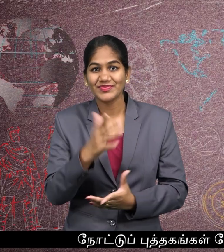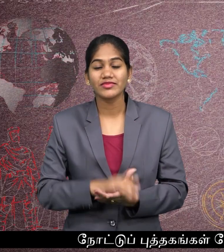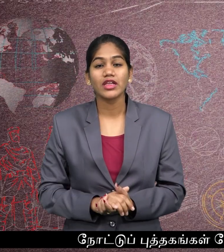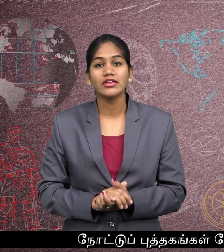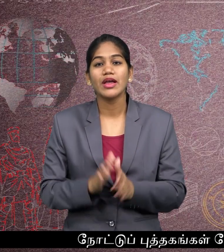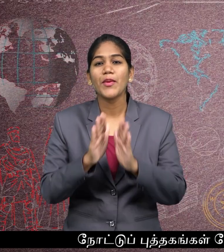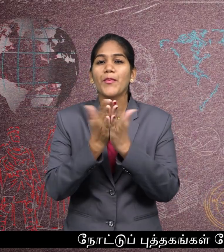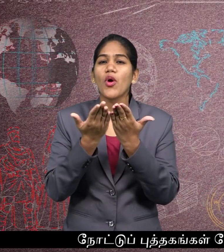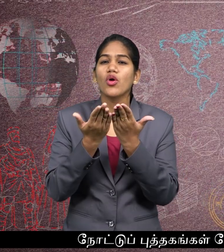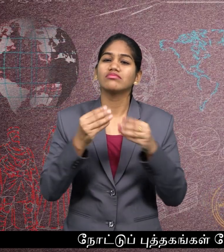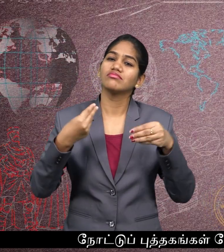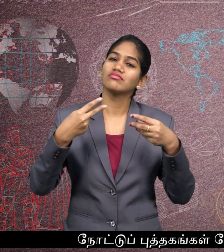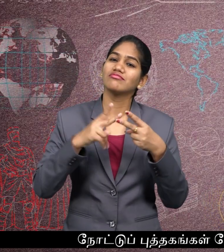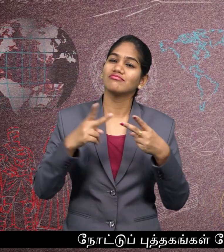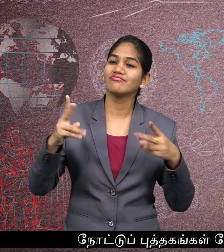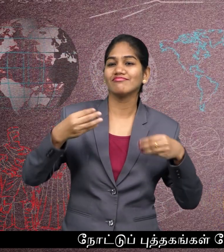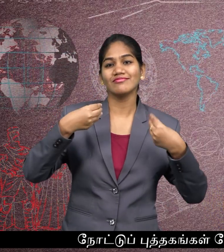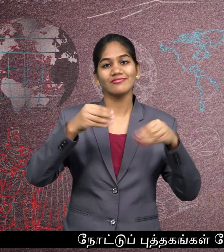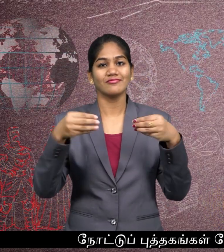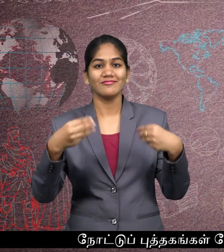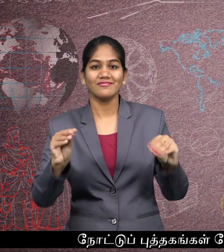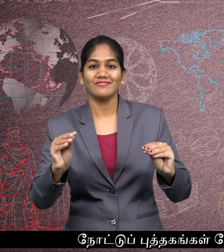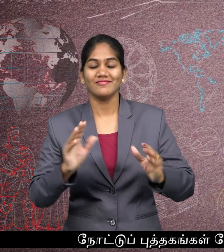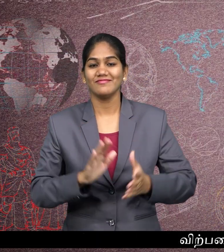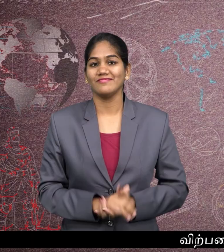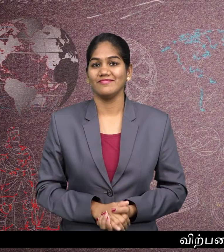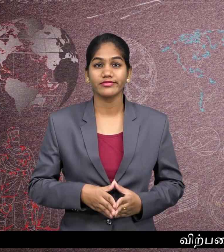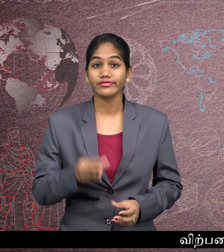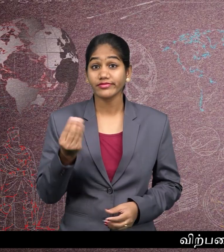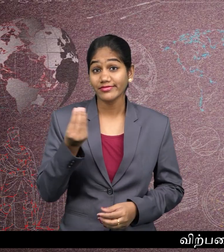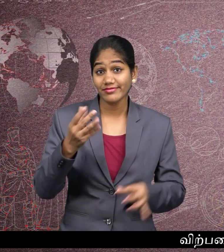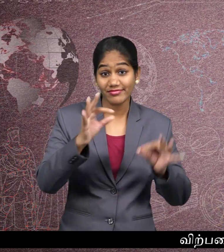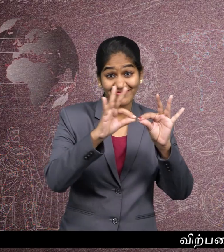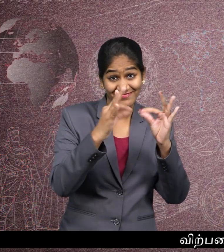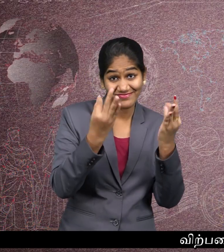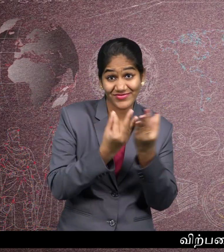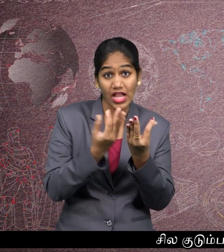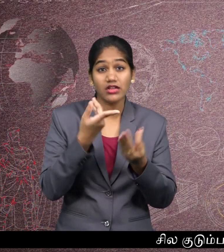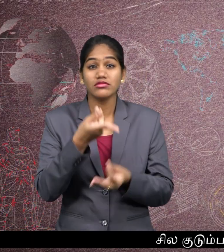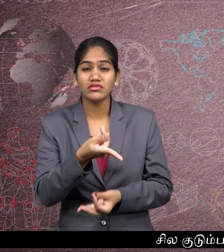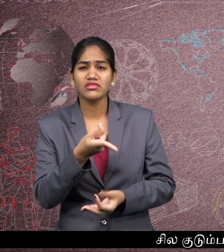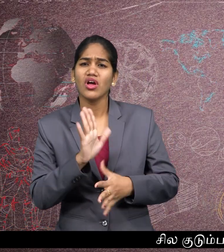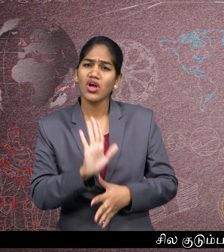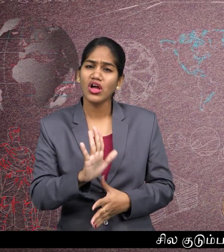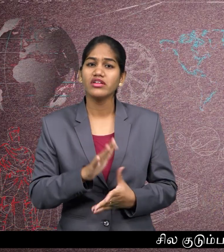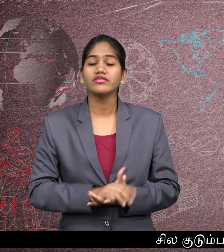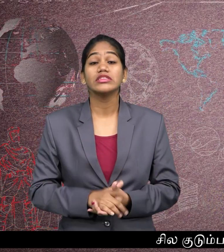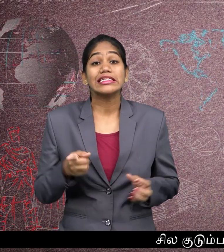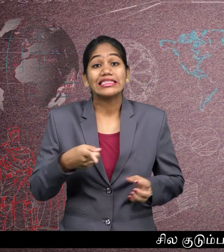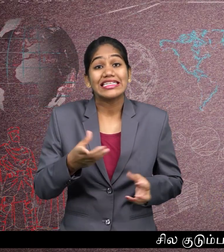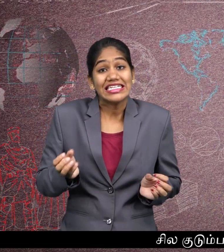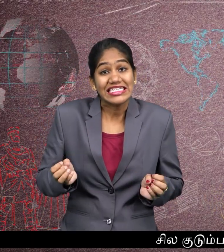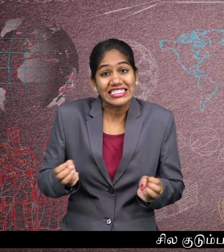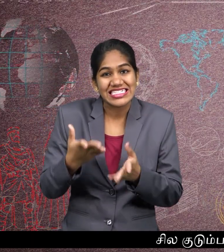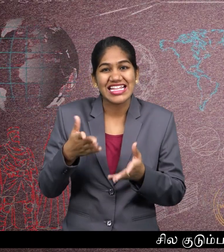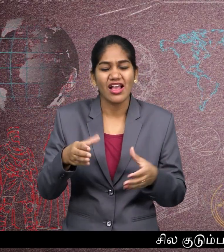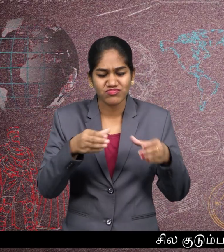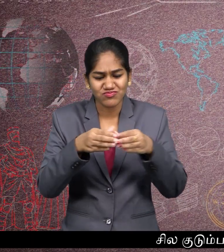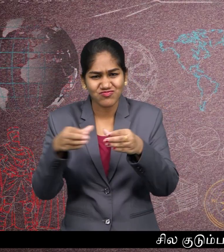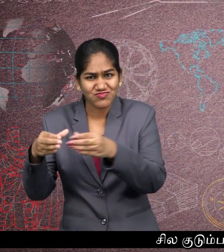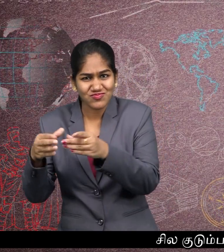நோட்டு புத்தகங்கள் போன்ற பலதரப்பட்ட பொருட்களை விற்பனை செய்கின்றனர். சில குடும்பங்கள்